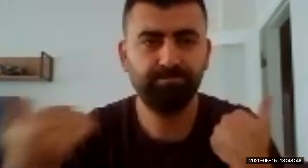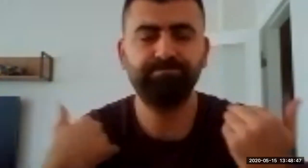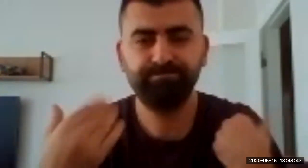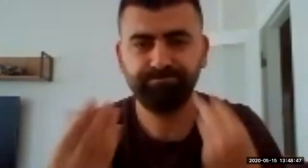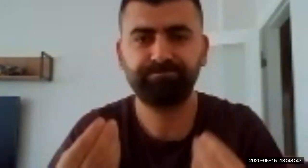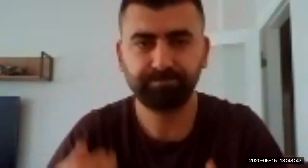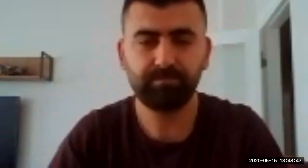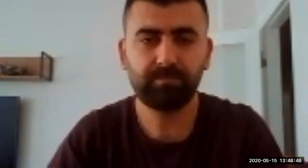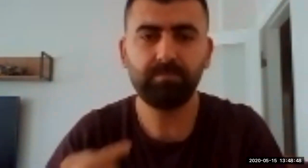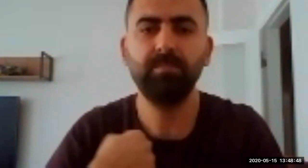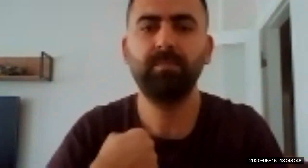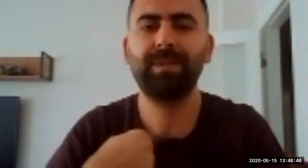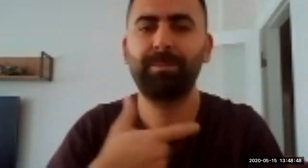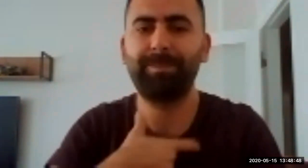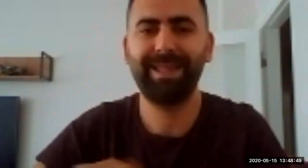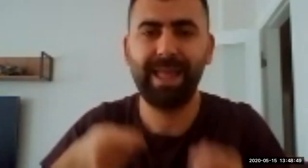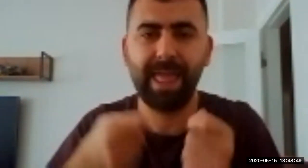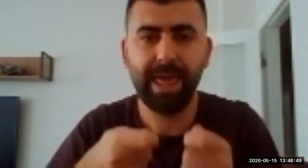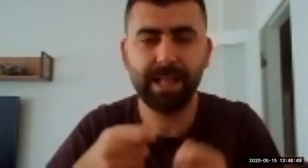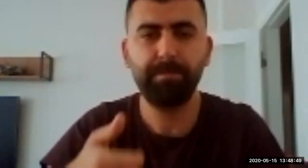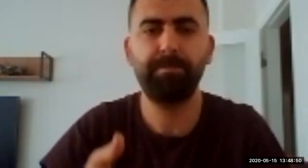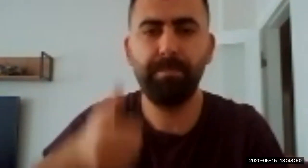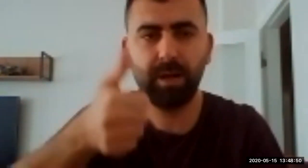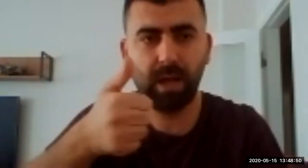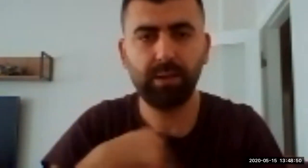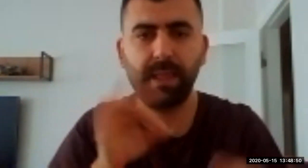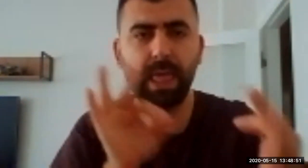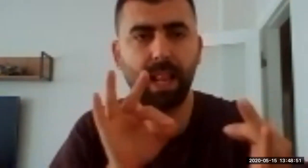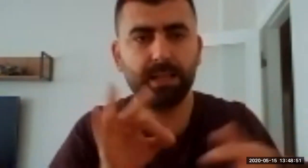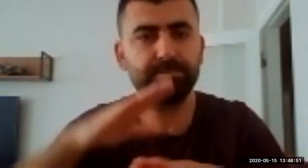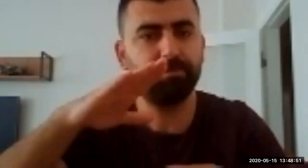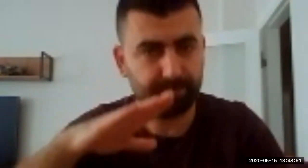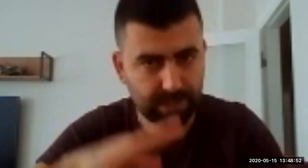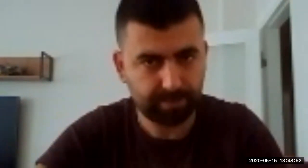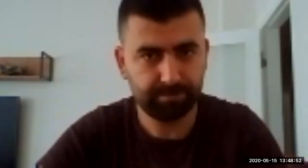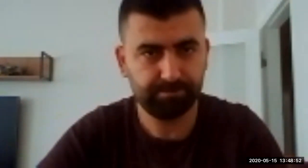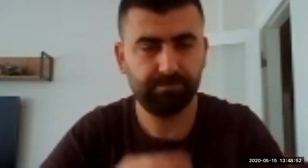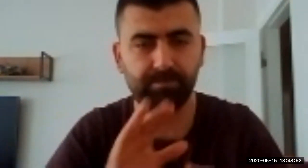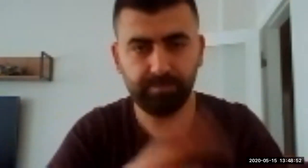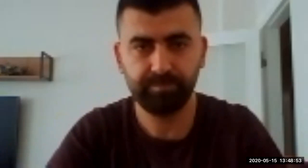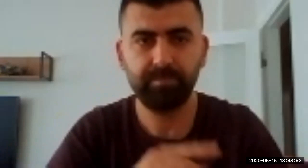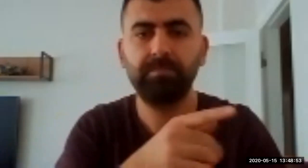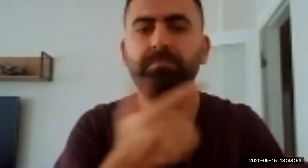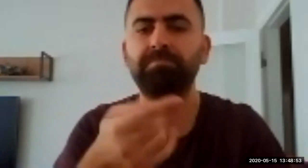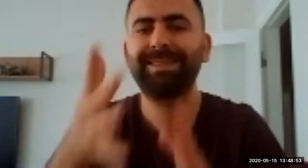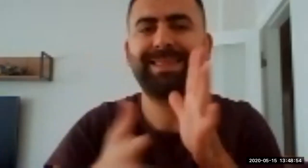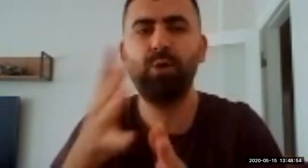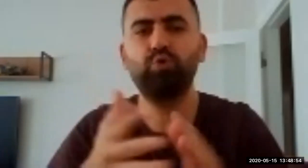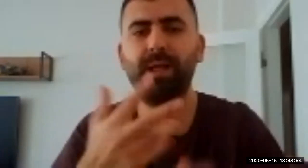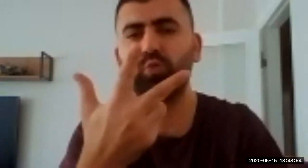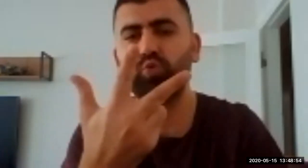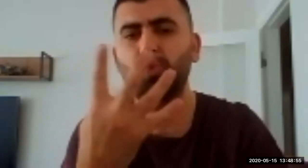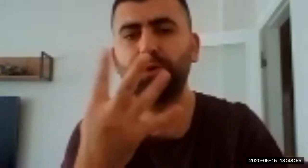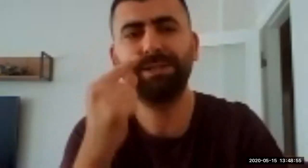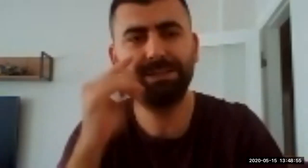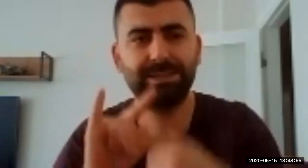sisteminde bize ulaşan bir sürü işitme engelli vardı. Milli Eğitim Bakanlığı ile biz iletişime geçtik. Bu